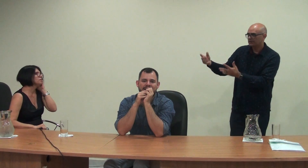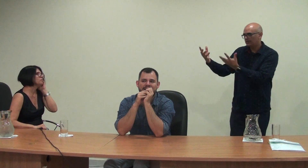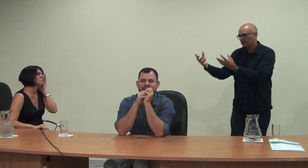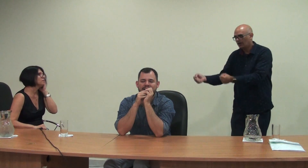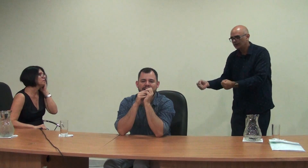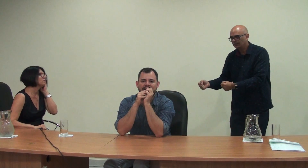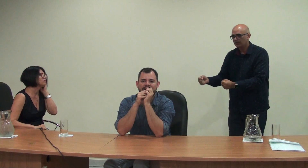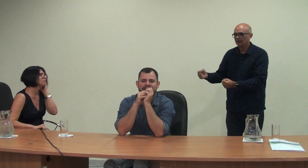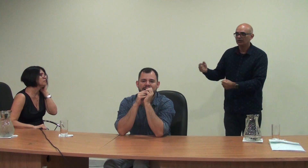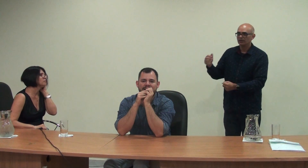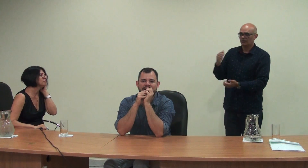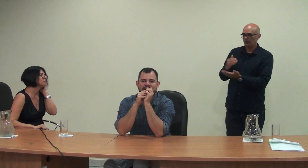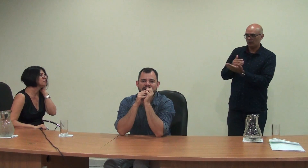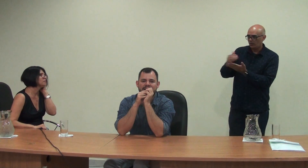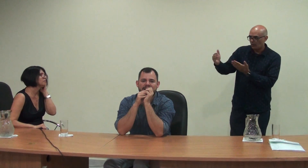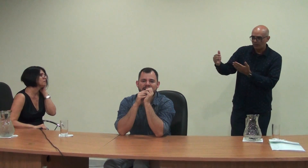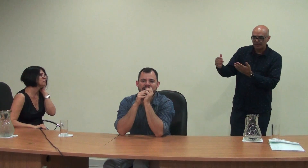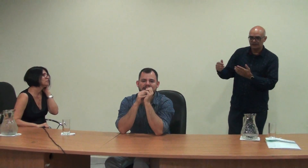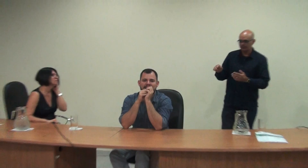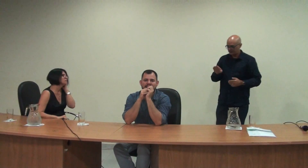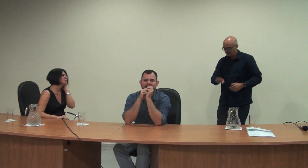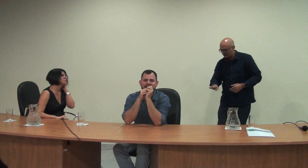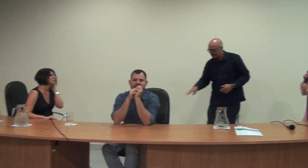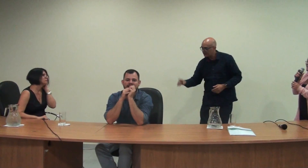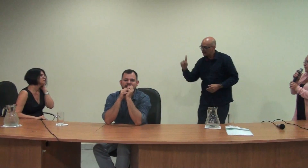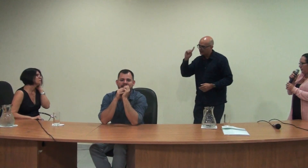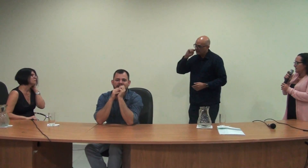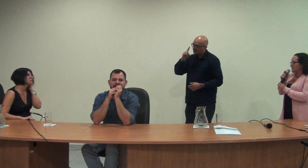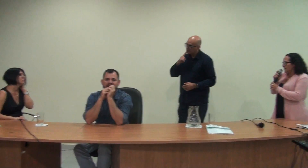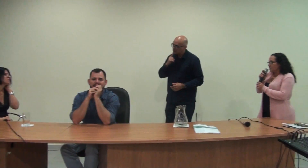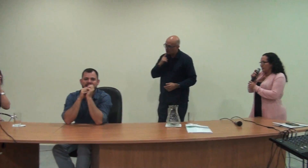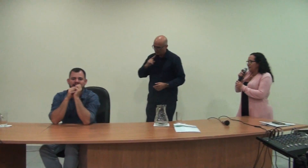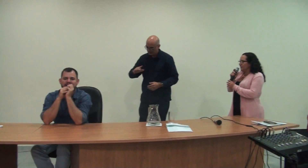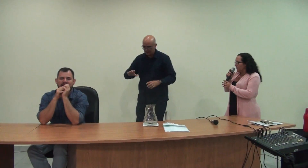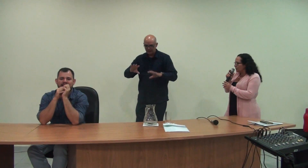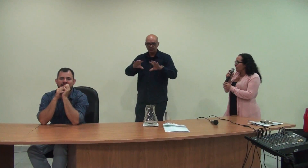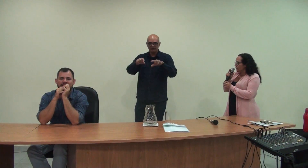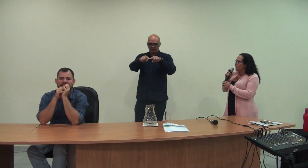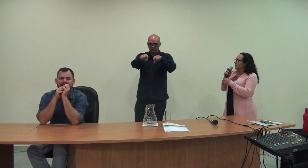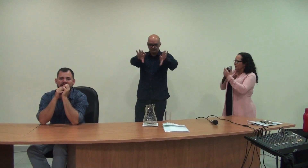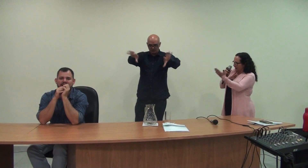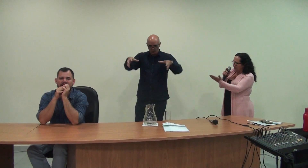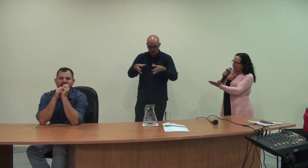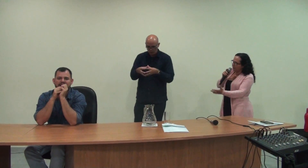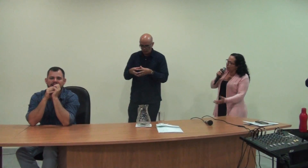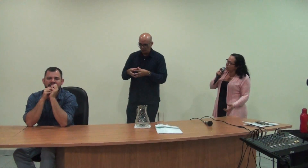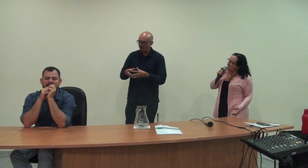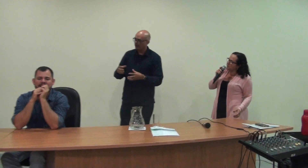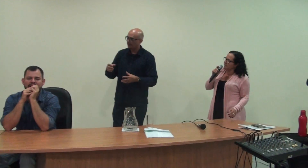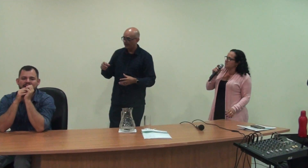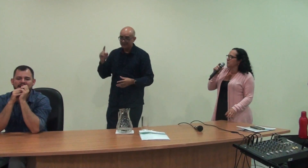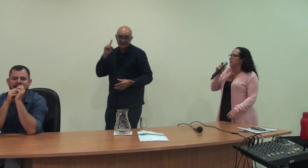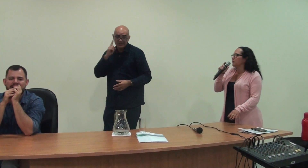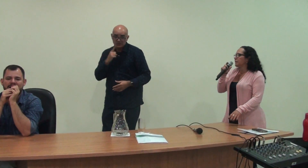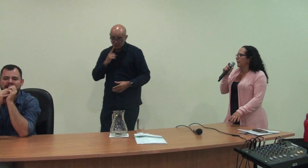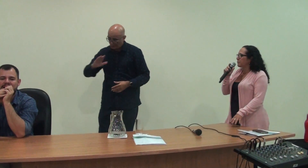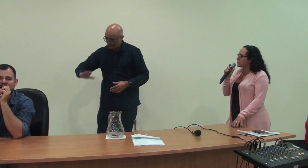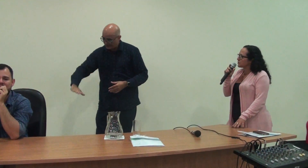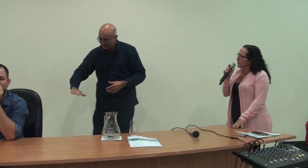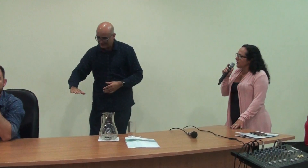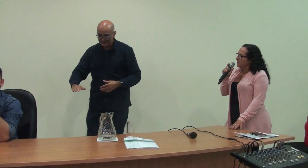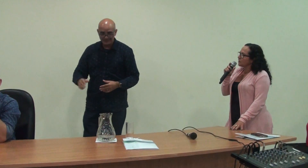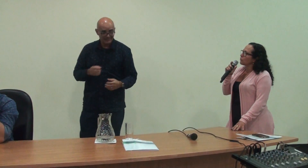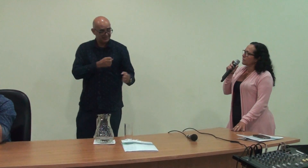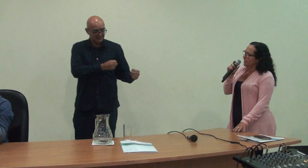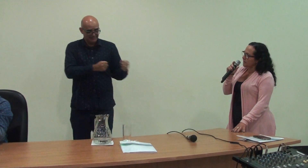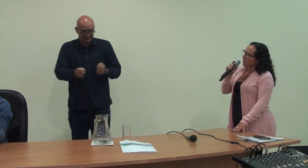há designações, que para essas crianças que estão nessa fase, que ainda não estão prontas para receber o